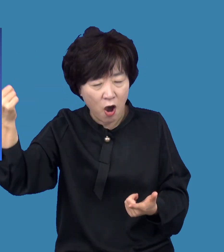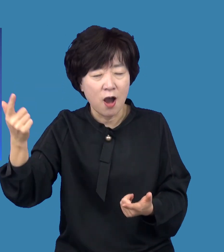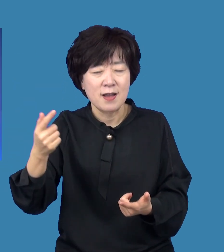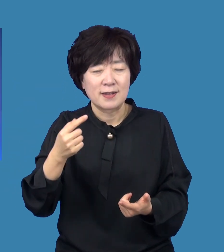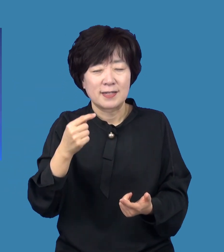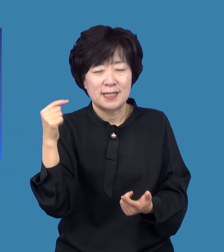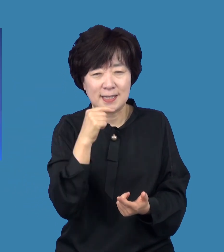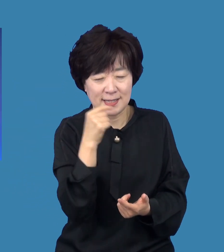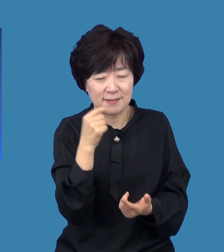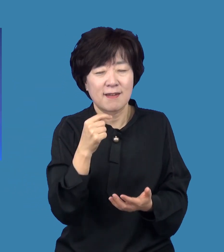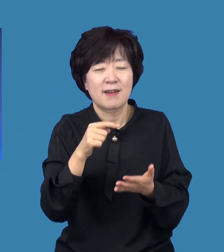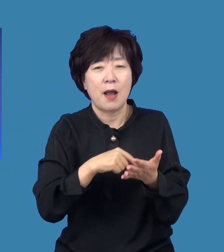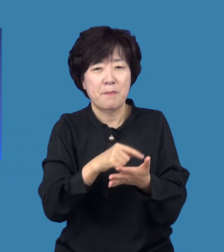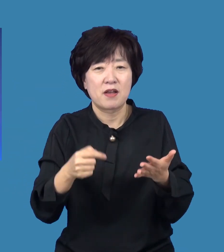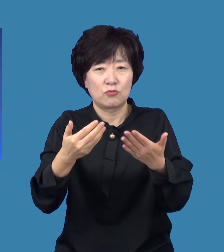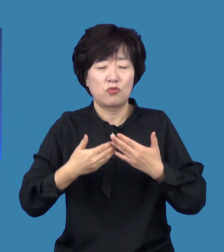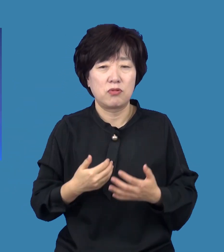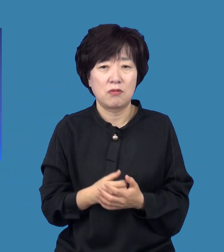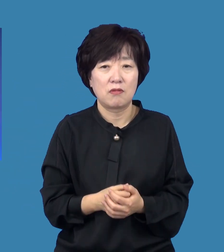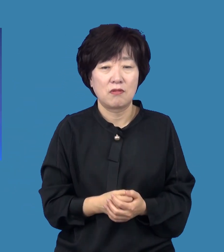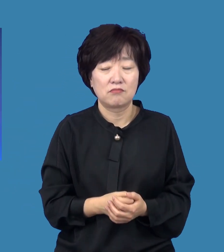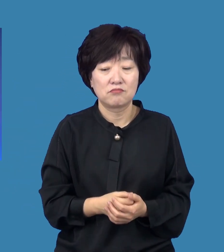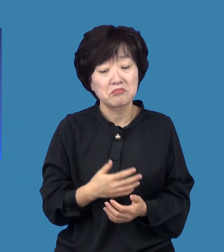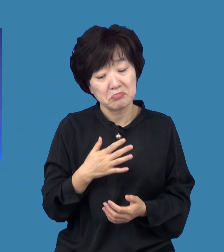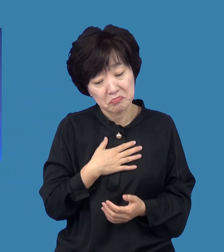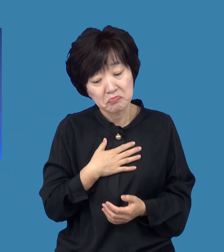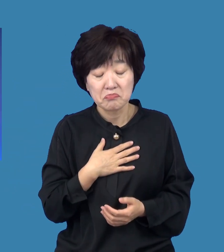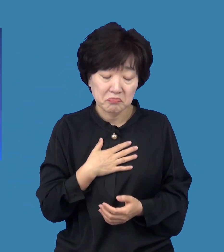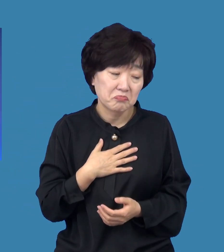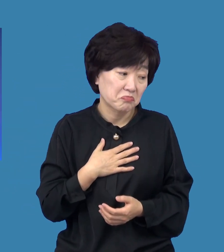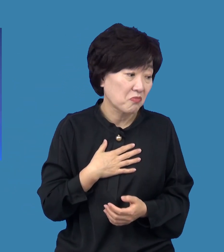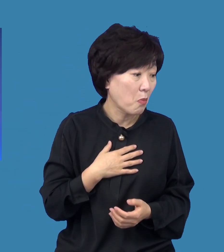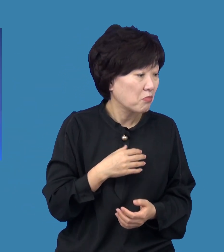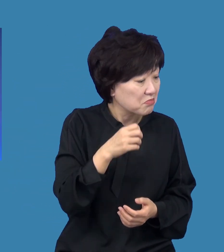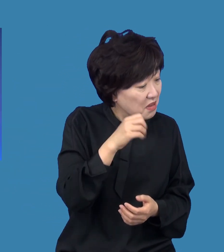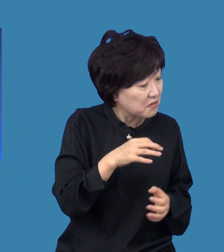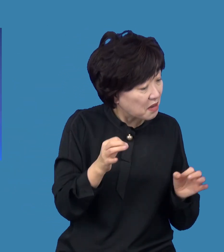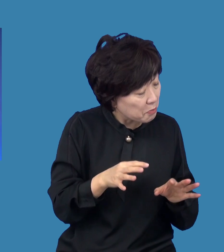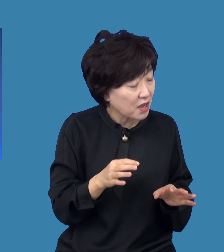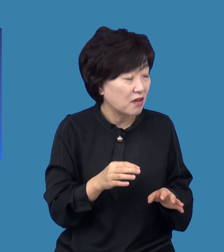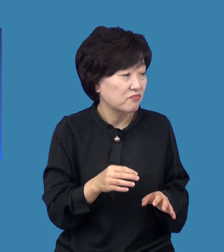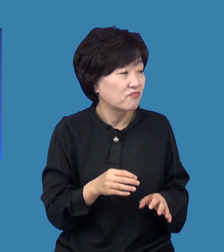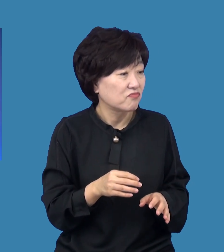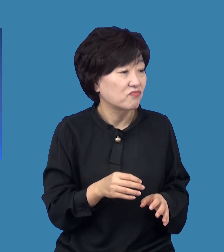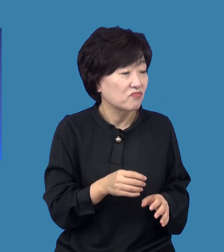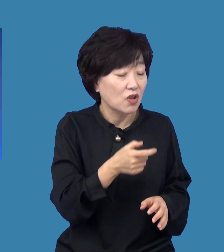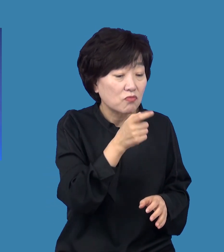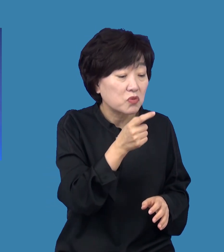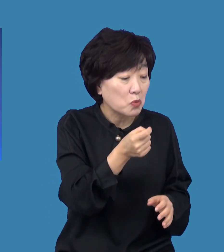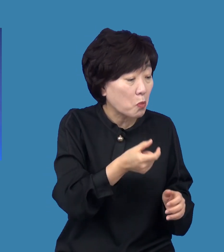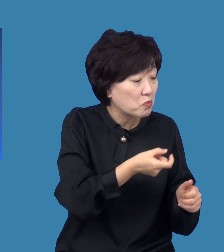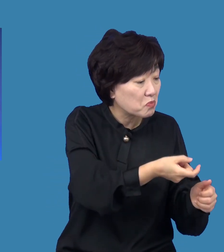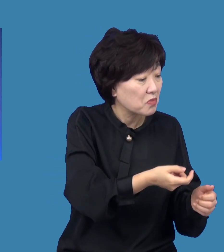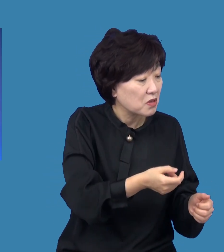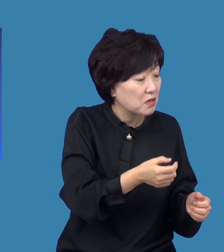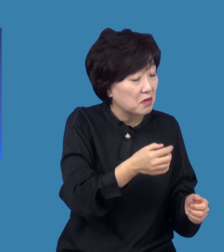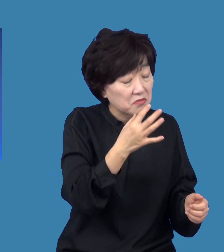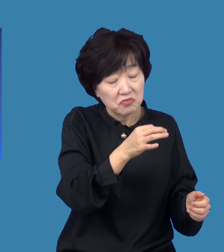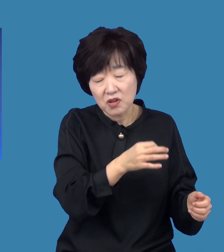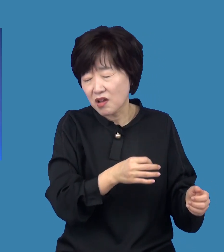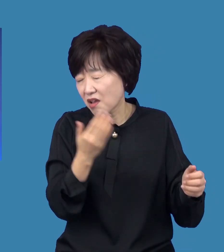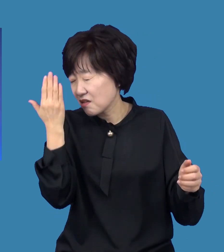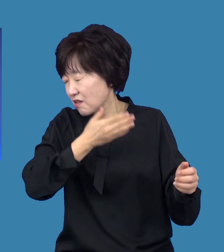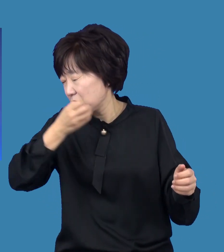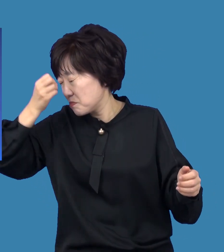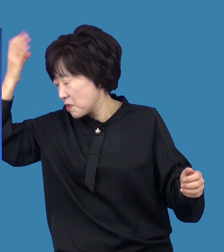그냥 뭐 주를 위해서 잠깐 하긴 했지만 뭐 대단한 거 아니야. 진짜 뭐 물 한 모금 준 거야. 그러고 나서 까맣게